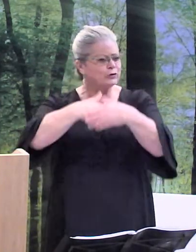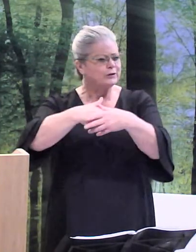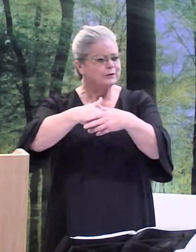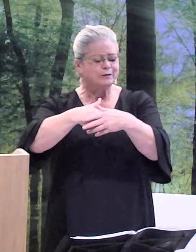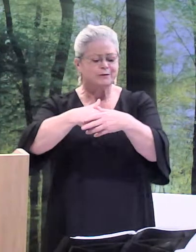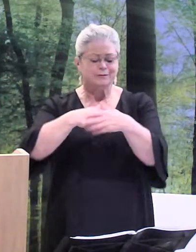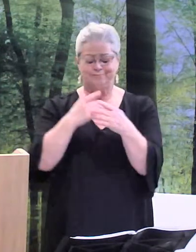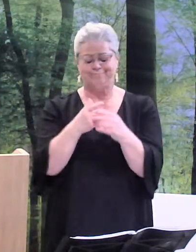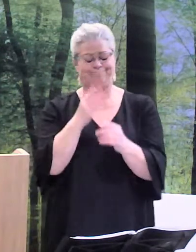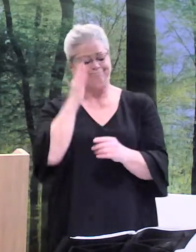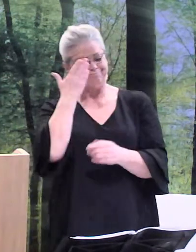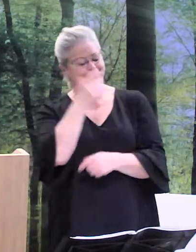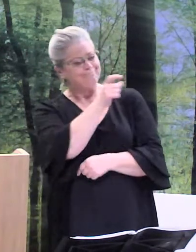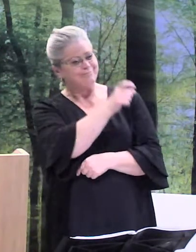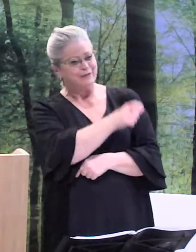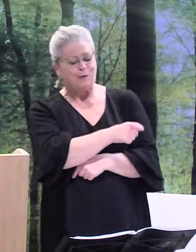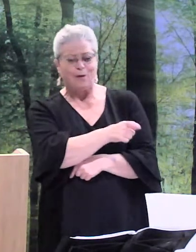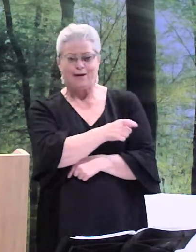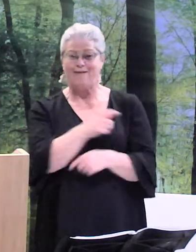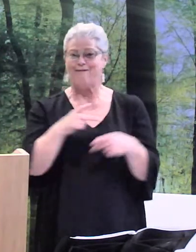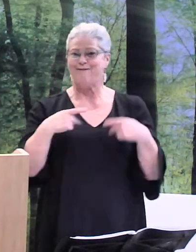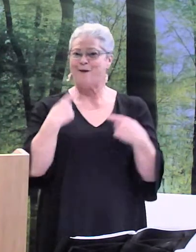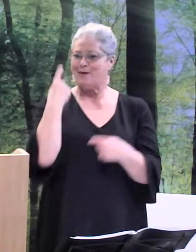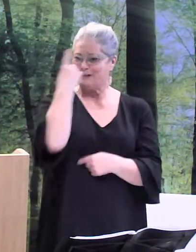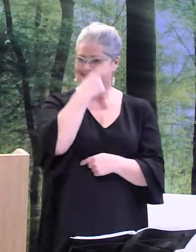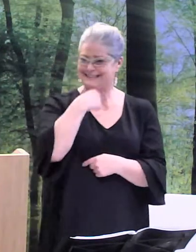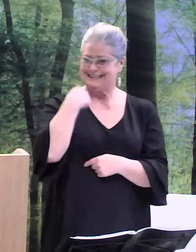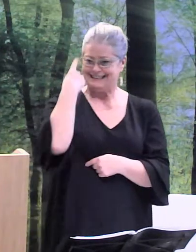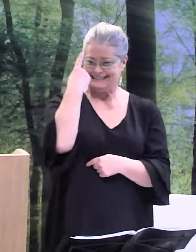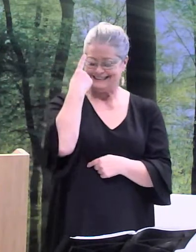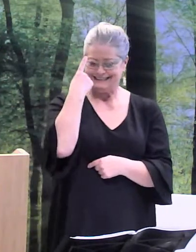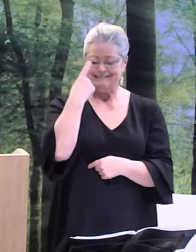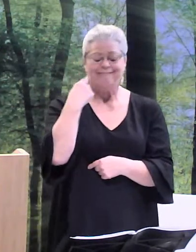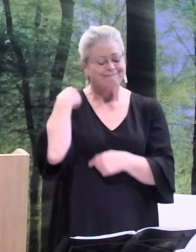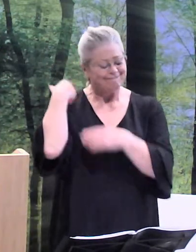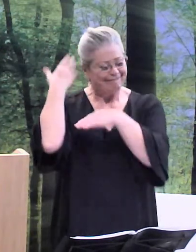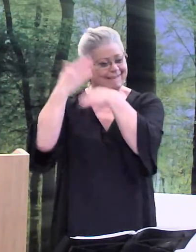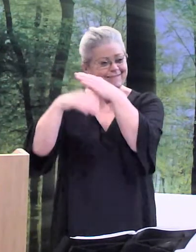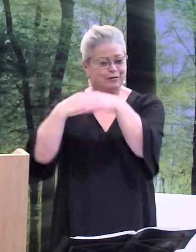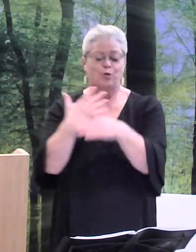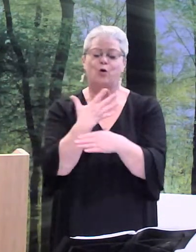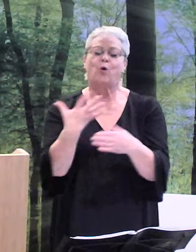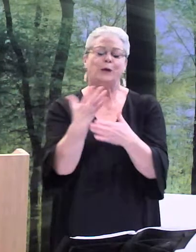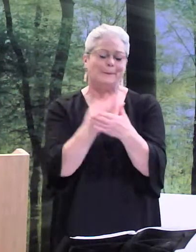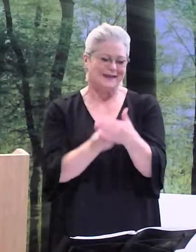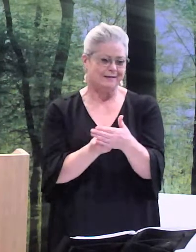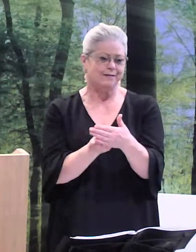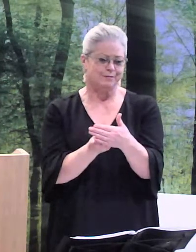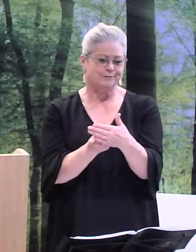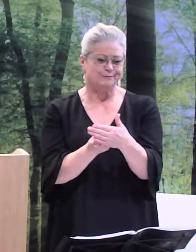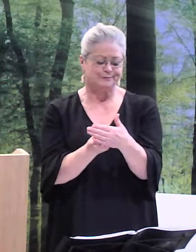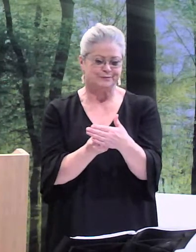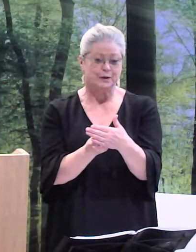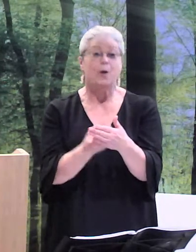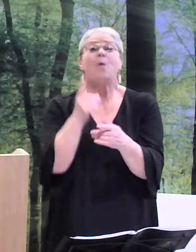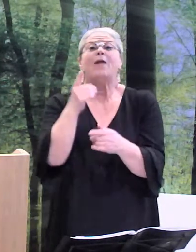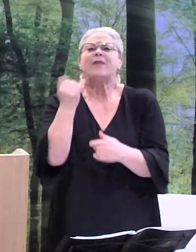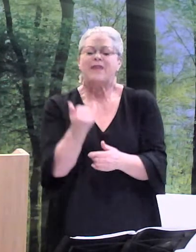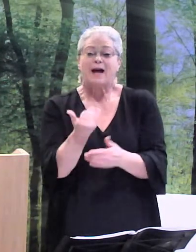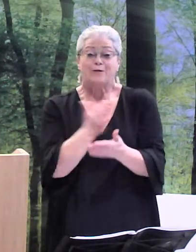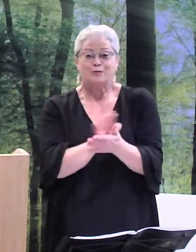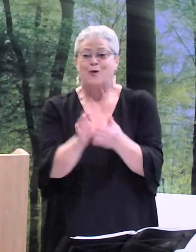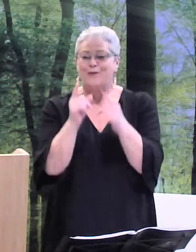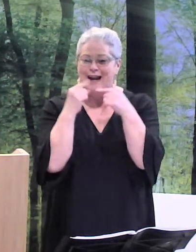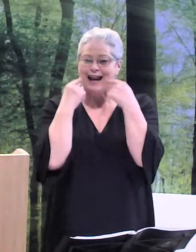Je markante persoonlijkheid en je vrolijk gezicht zullen we ervaren als een groot gemis. Want een dag zonder